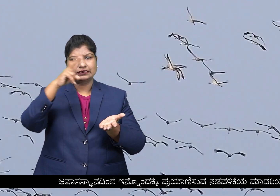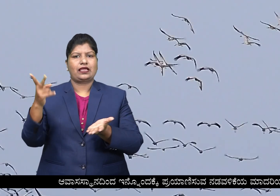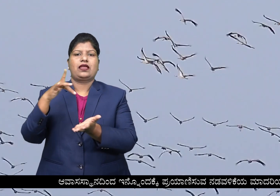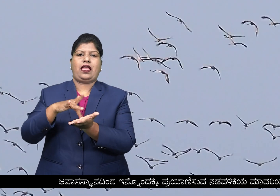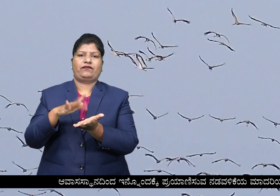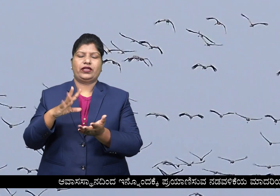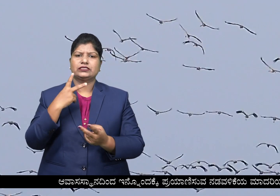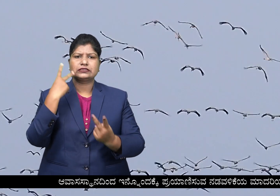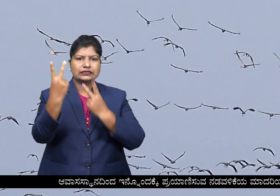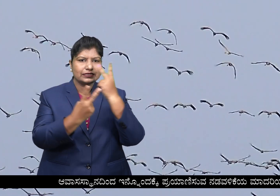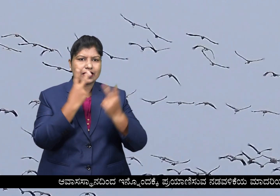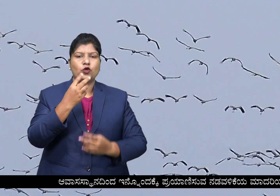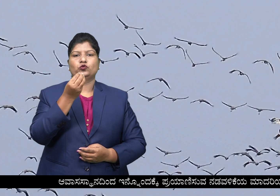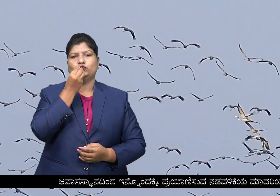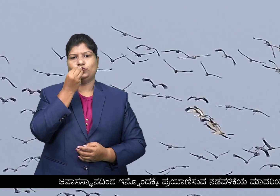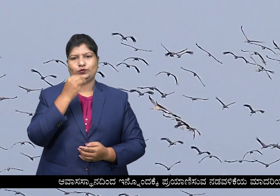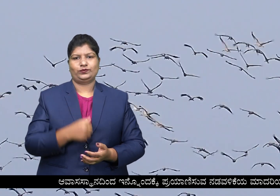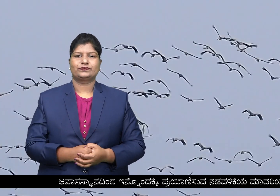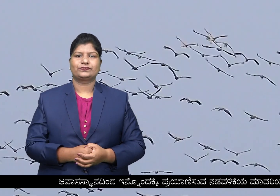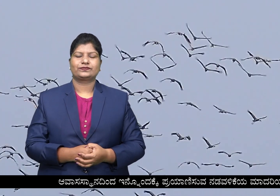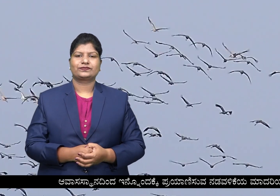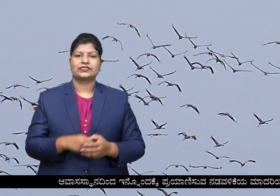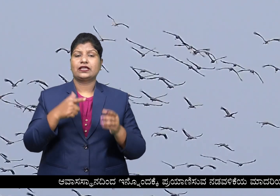ಪ್ರಯಾಣಿಸುವ ನಡವಳಿಕೆಯ ಮಾದರಿಯಾಗಿದೆ.